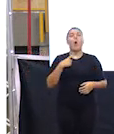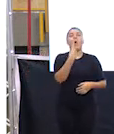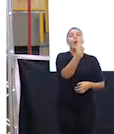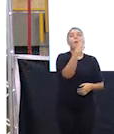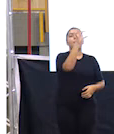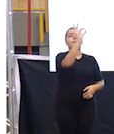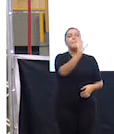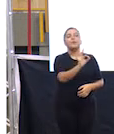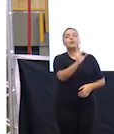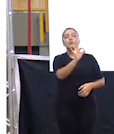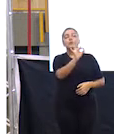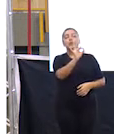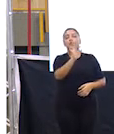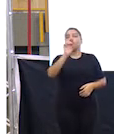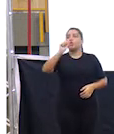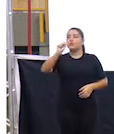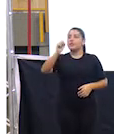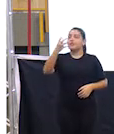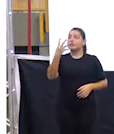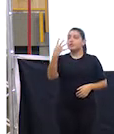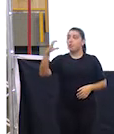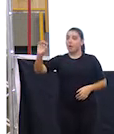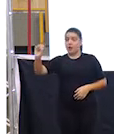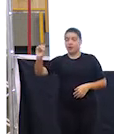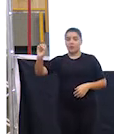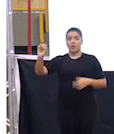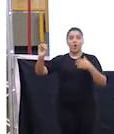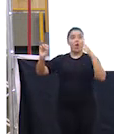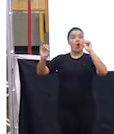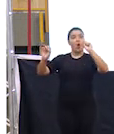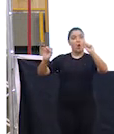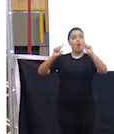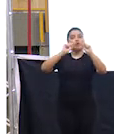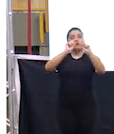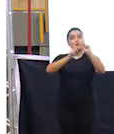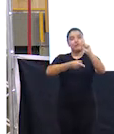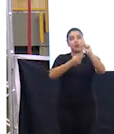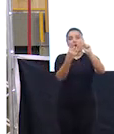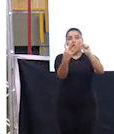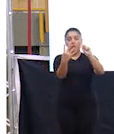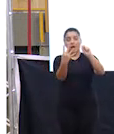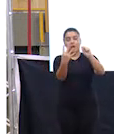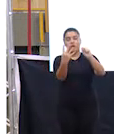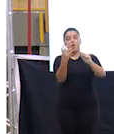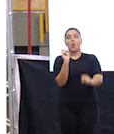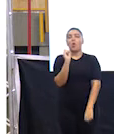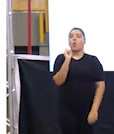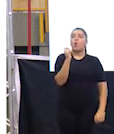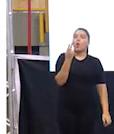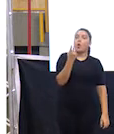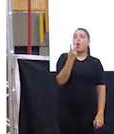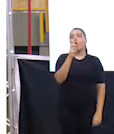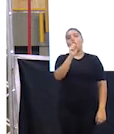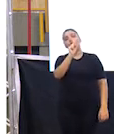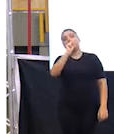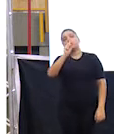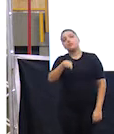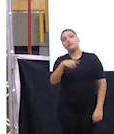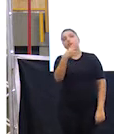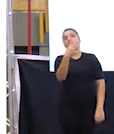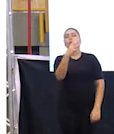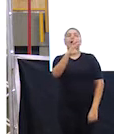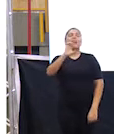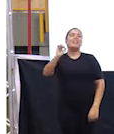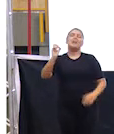840? 8,4. ou 8,40, que é a